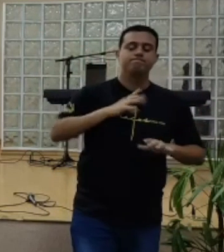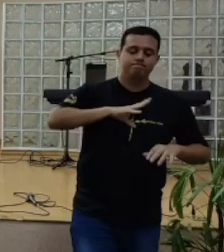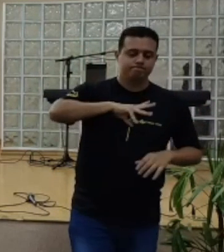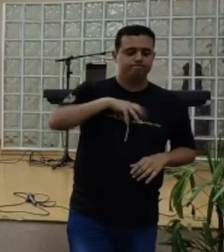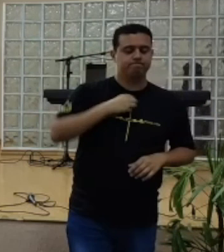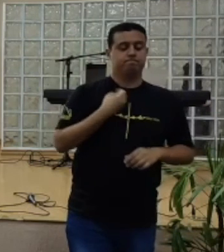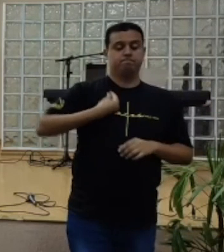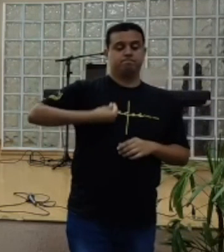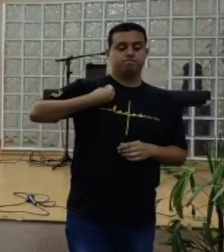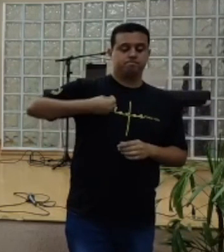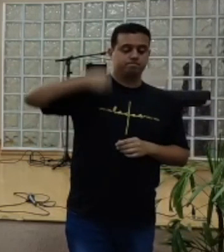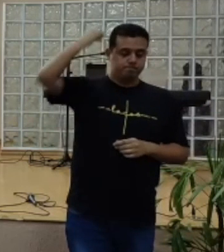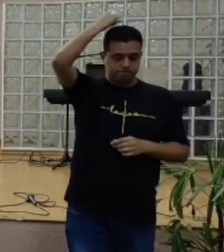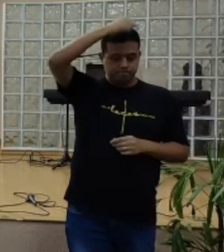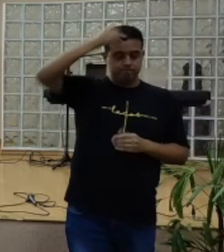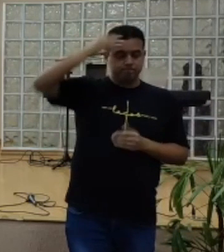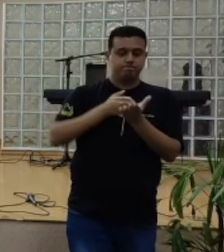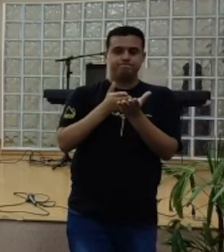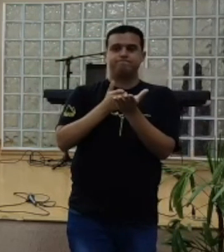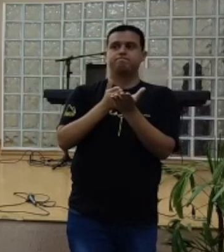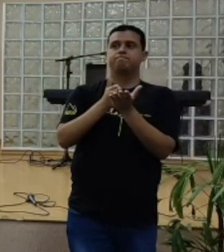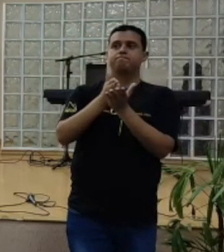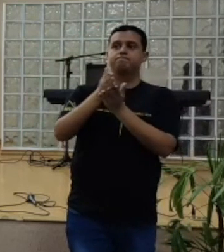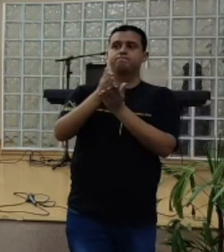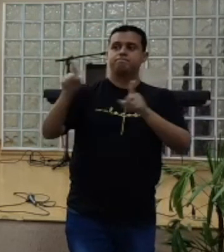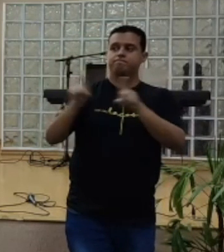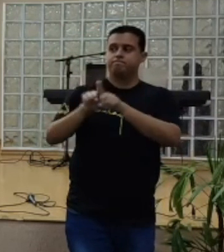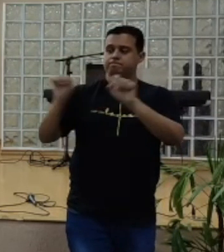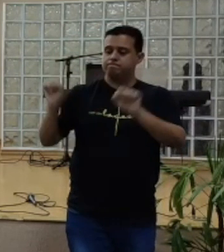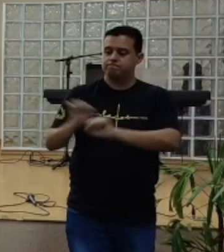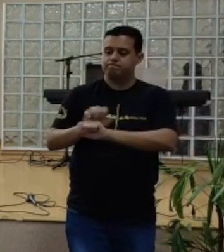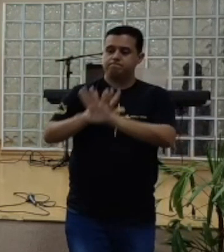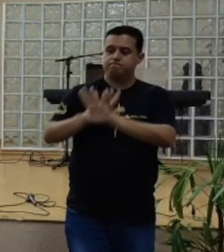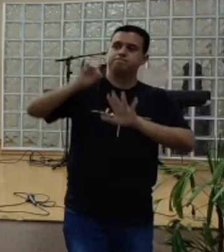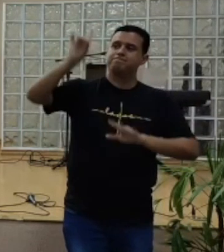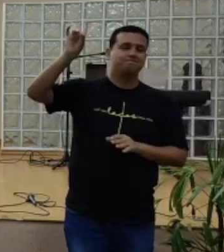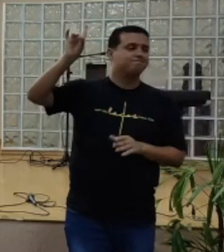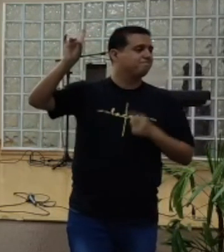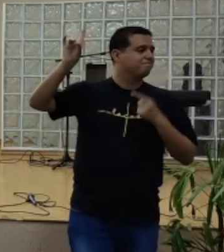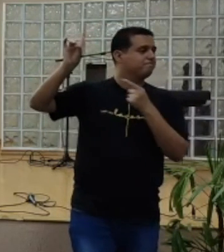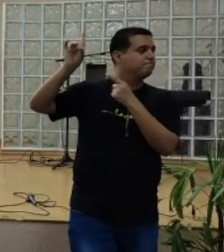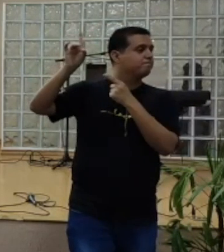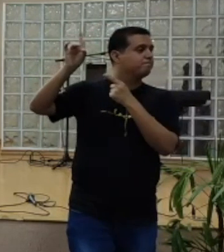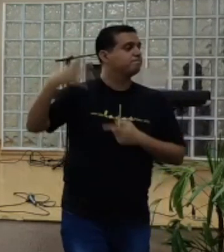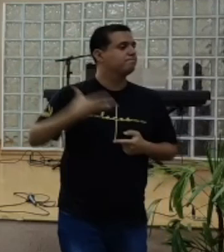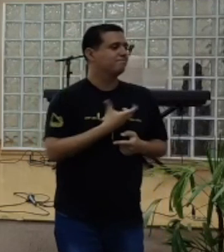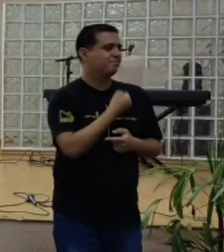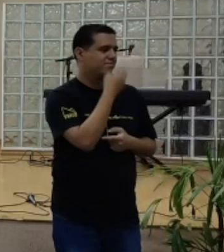para glorificar esse Deus que gratuitamente nos salvou no amado. Amém.